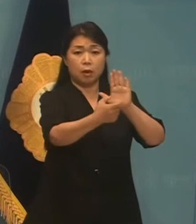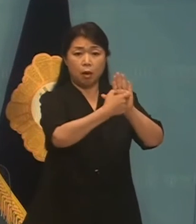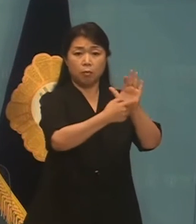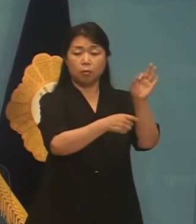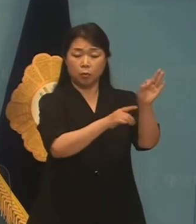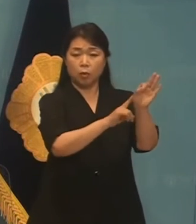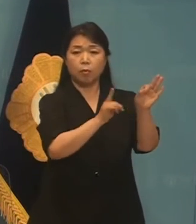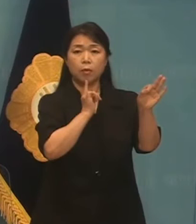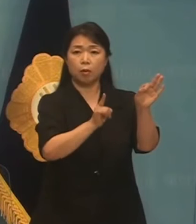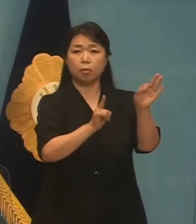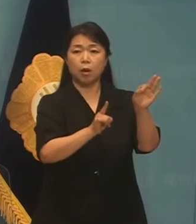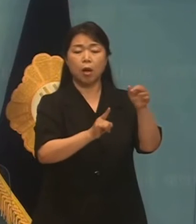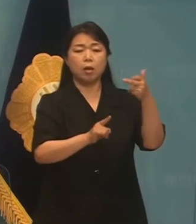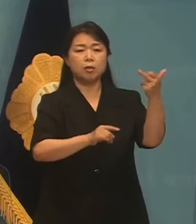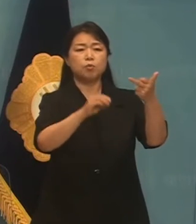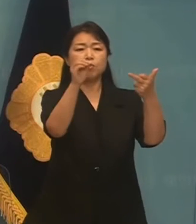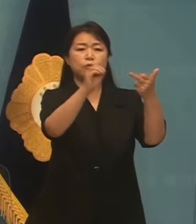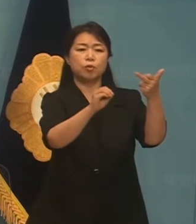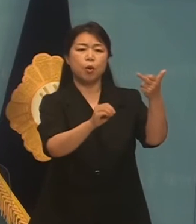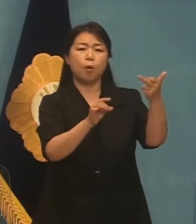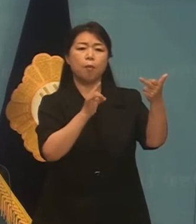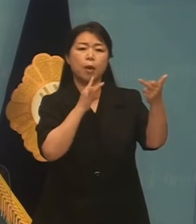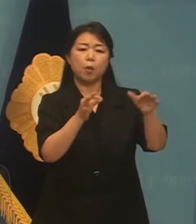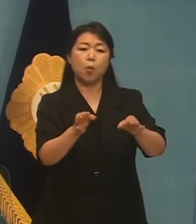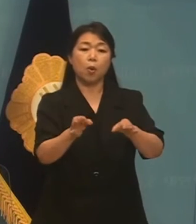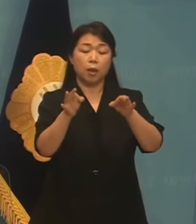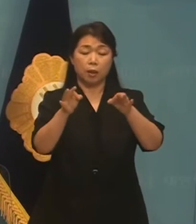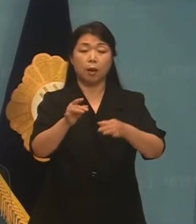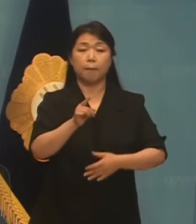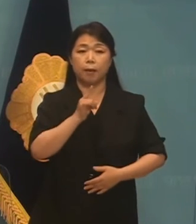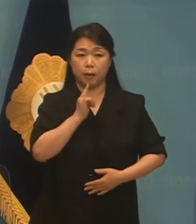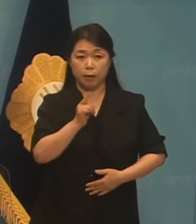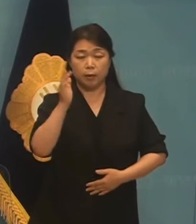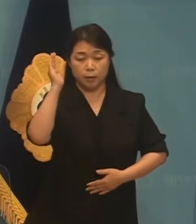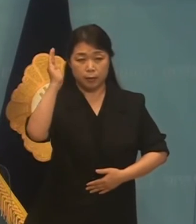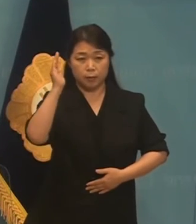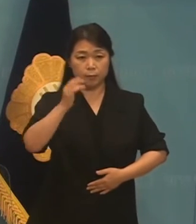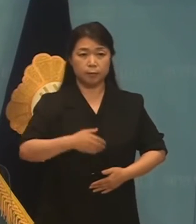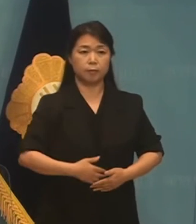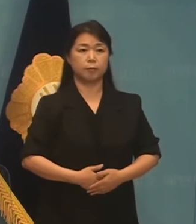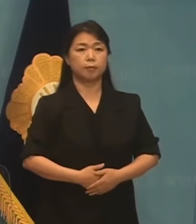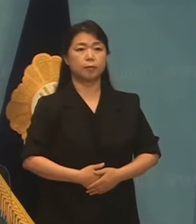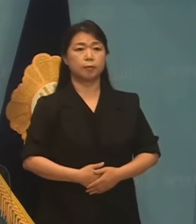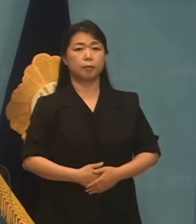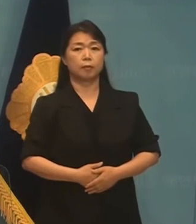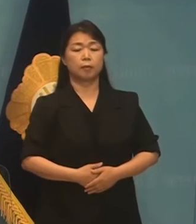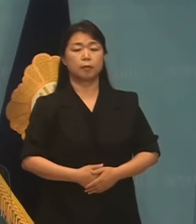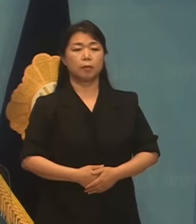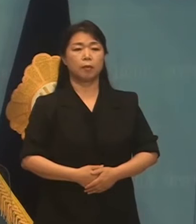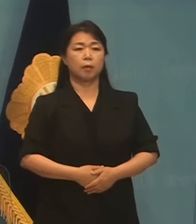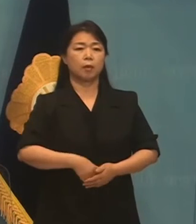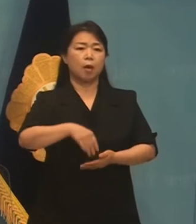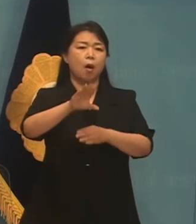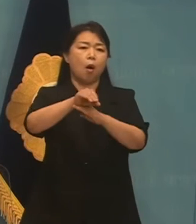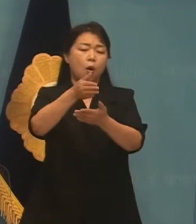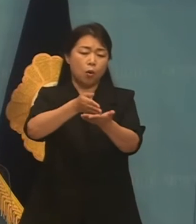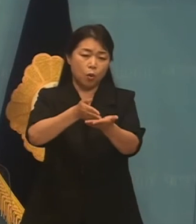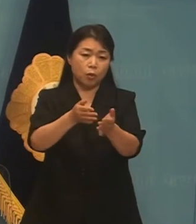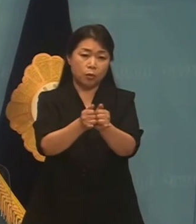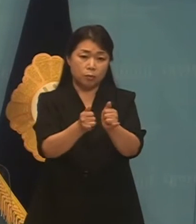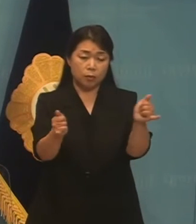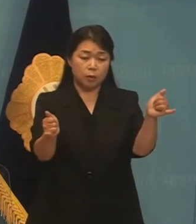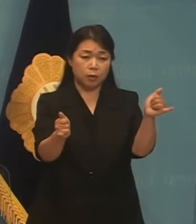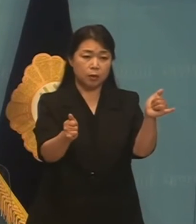덜먹이며 17%밖에 오르지 않았다고 강변합니다. 언론은 경실련